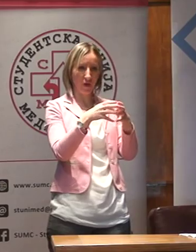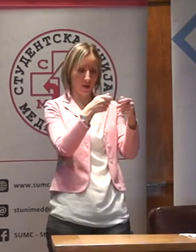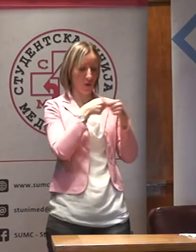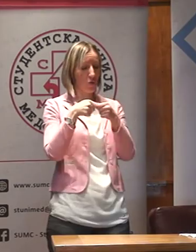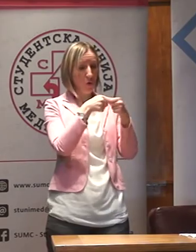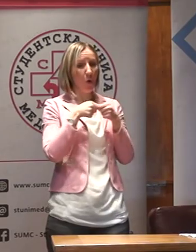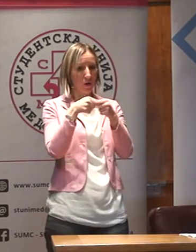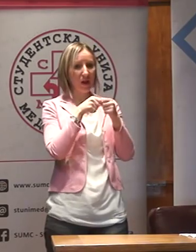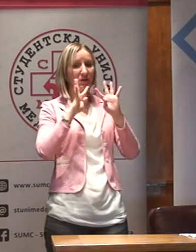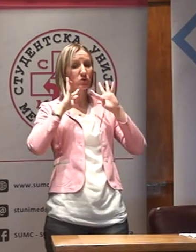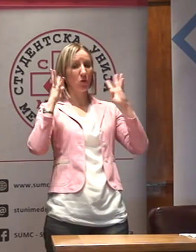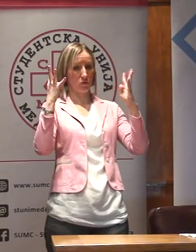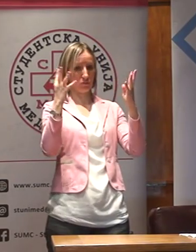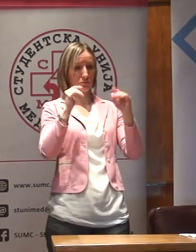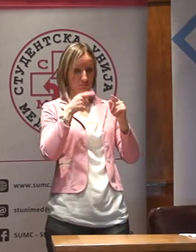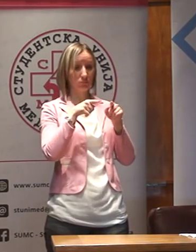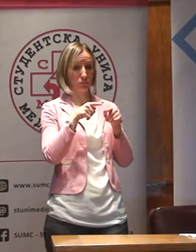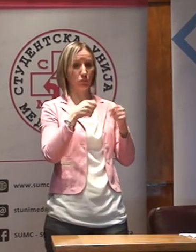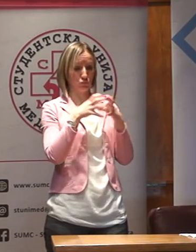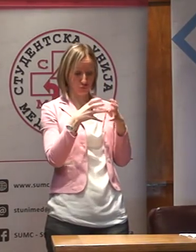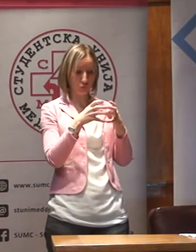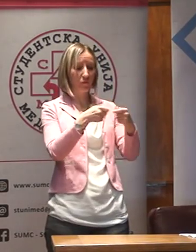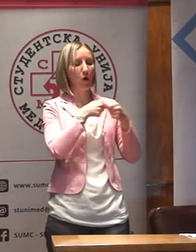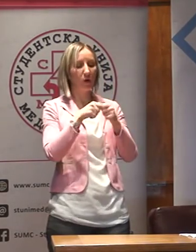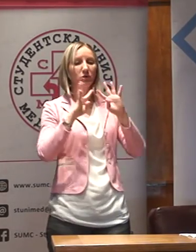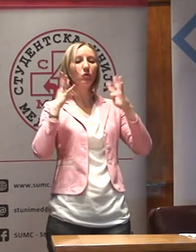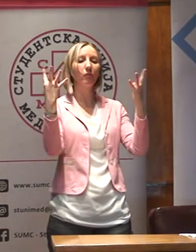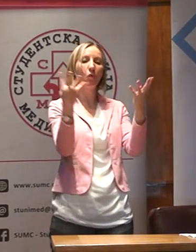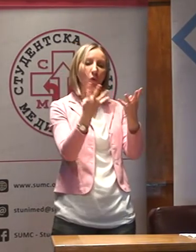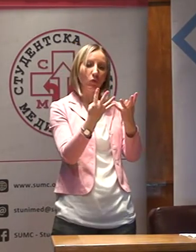u Centru za orijentaciju, Centar za orijentaciju društva